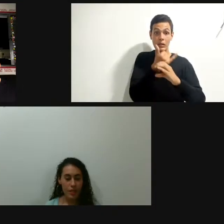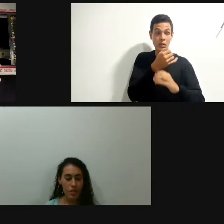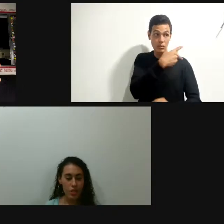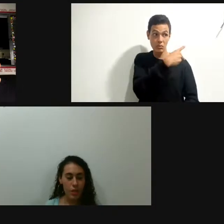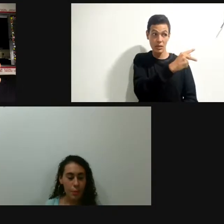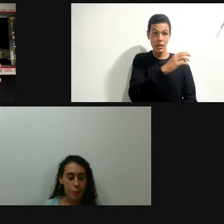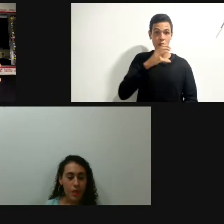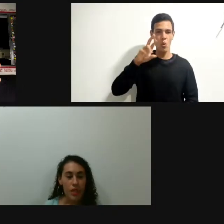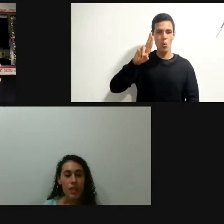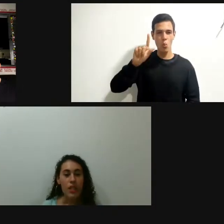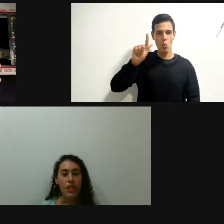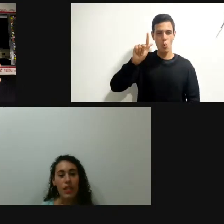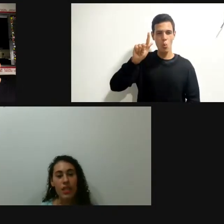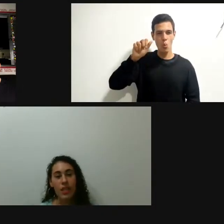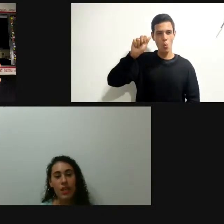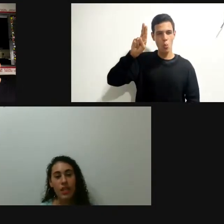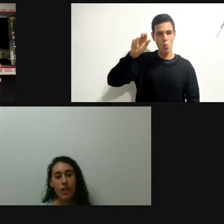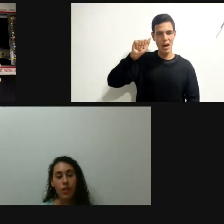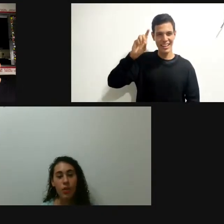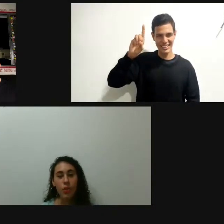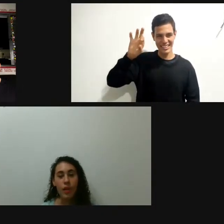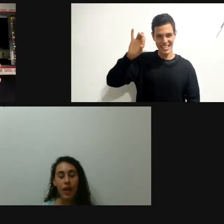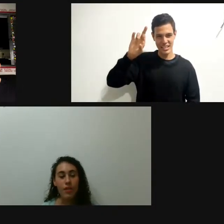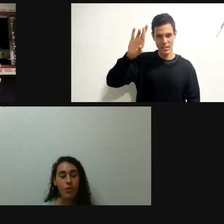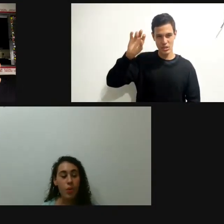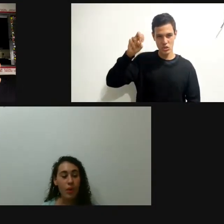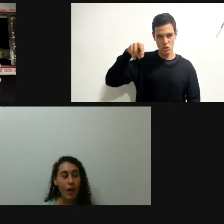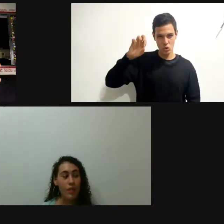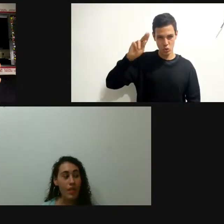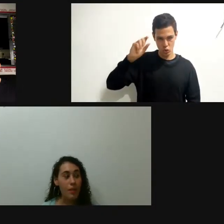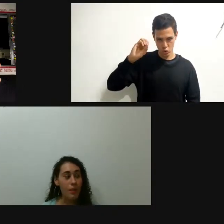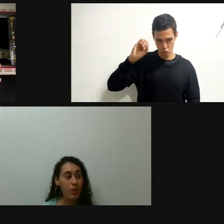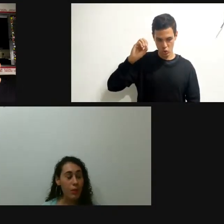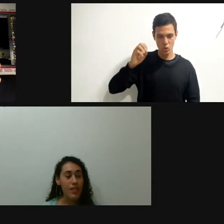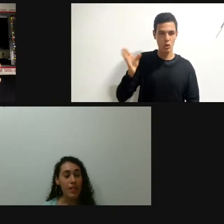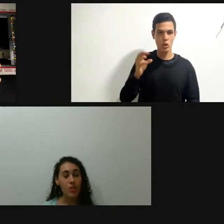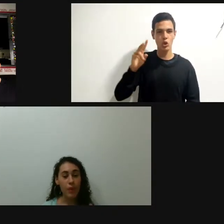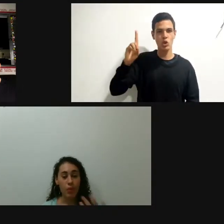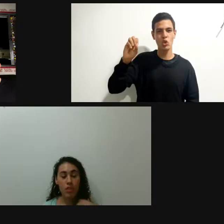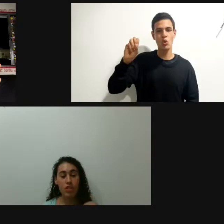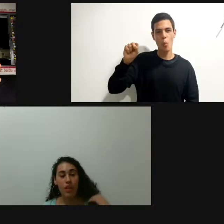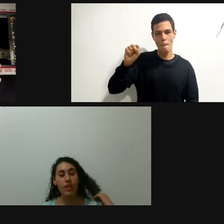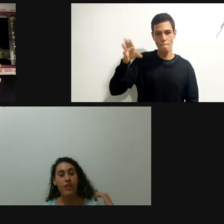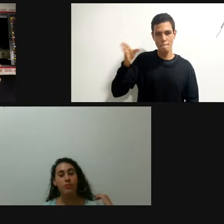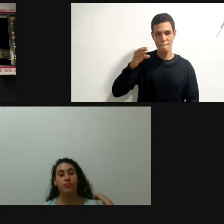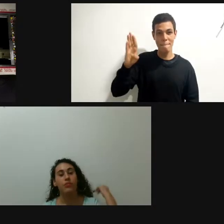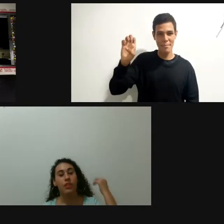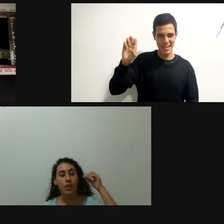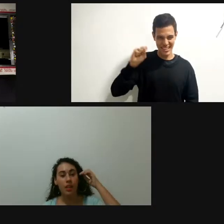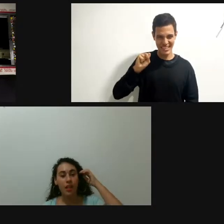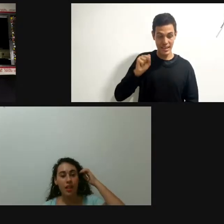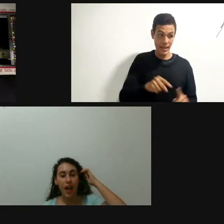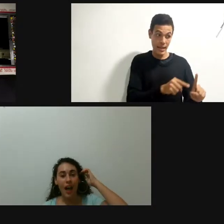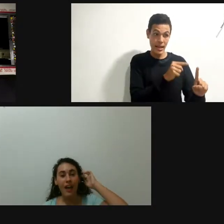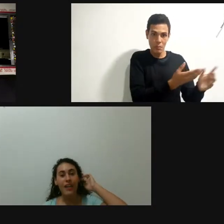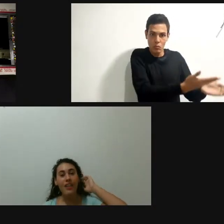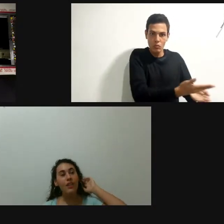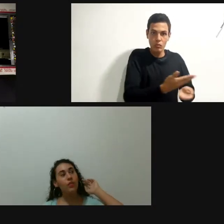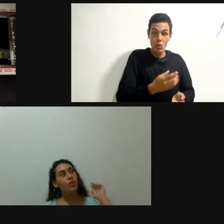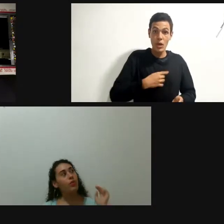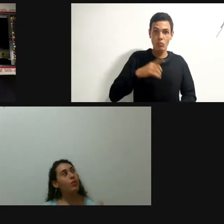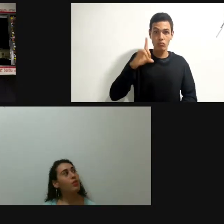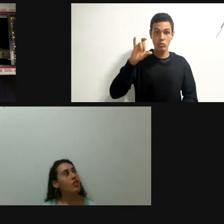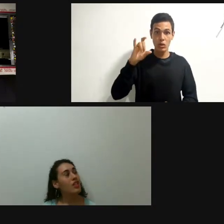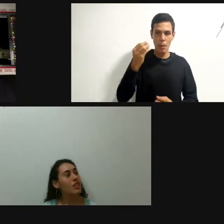quiser assistir. E, no caso, o Carlos ele me mandou mensagem pelo Instagram.